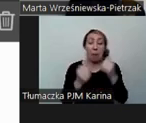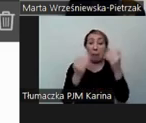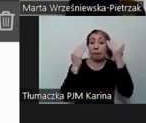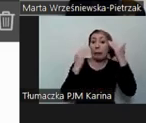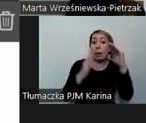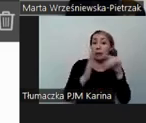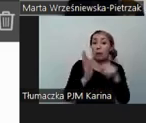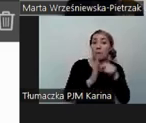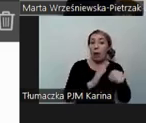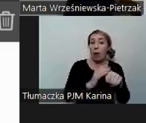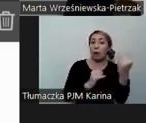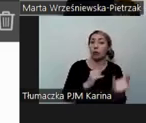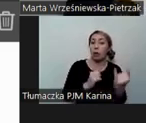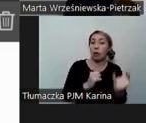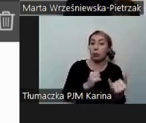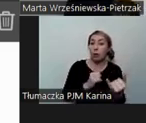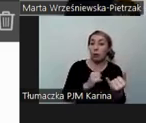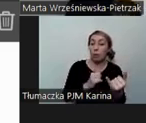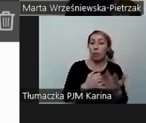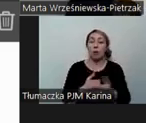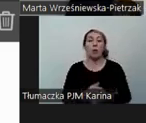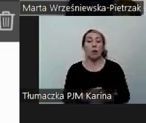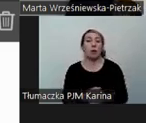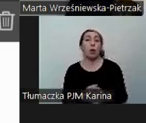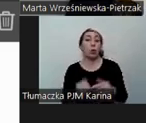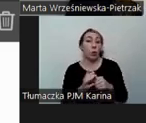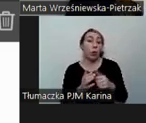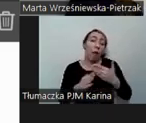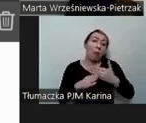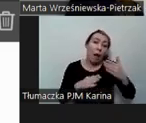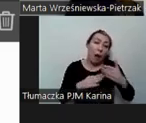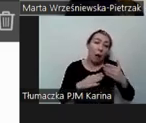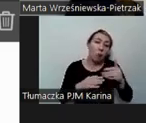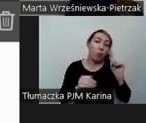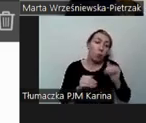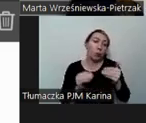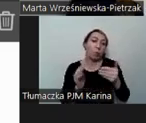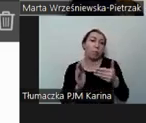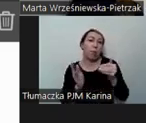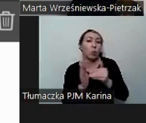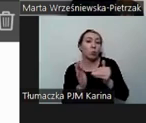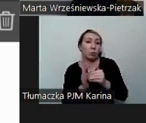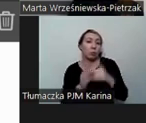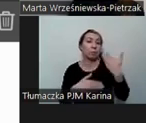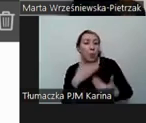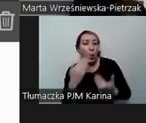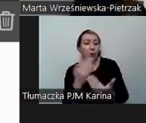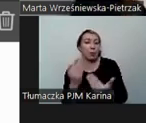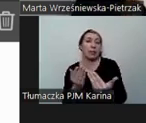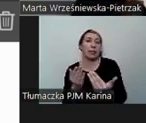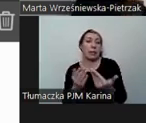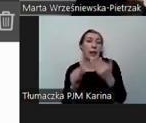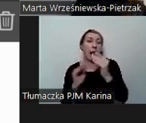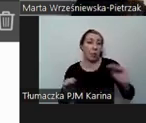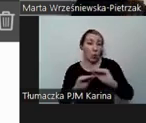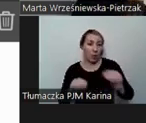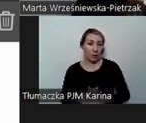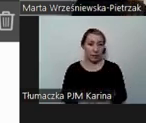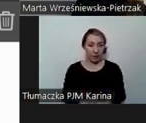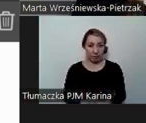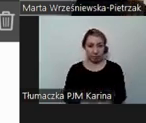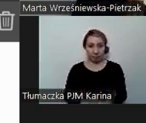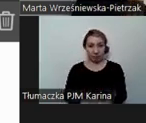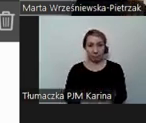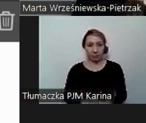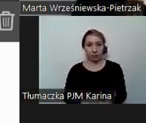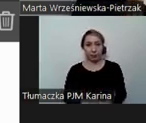naszego badanego i to też dalej może być przydatne w procesie edukacyjnym.